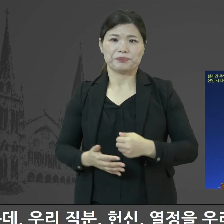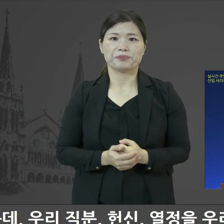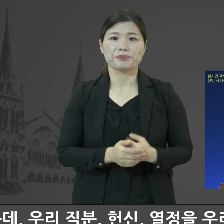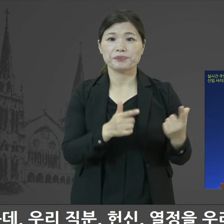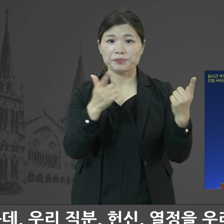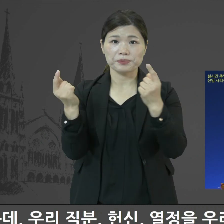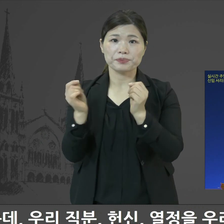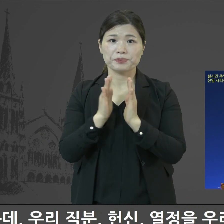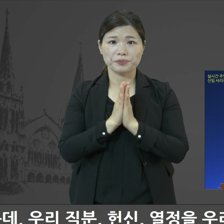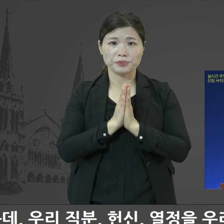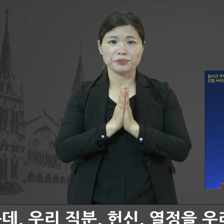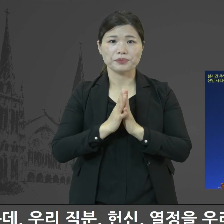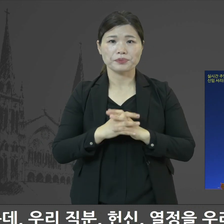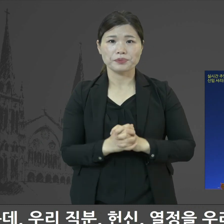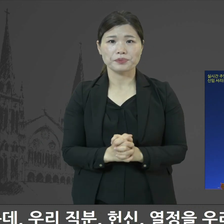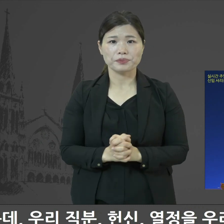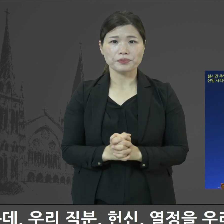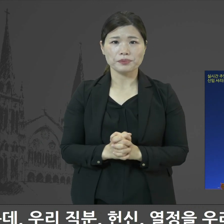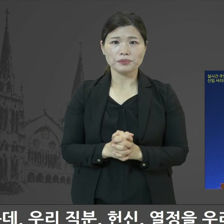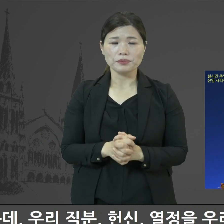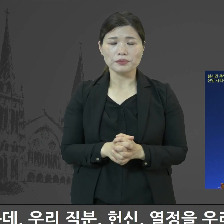함께 기도하시겠습니다.